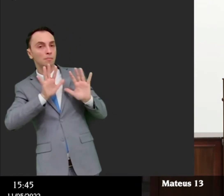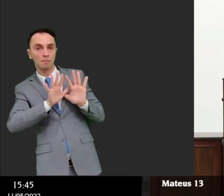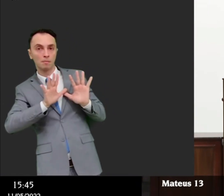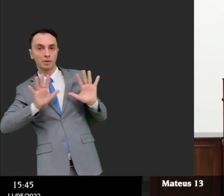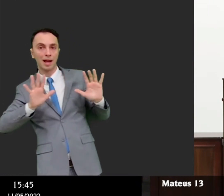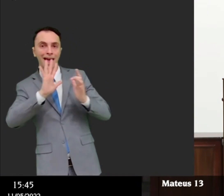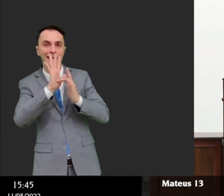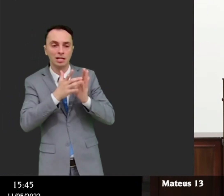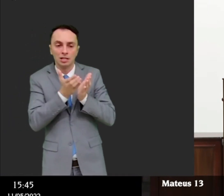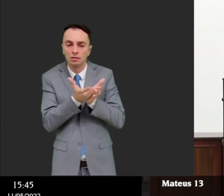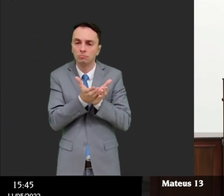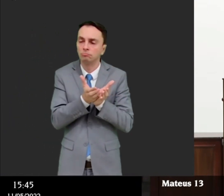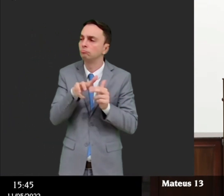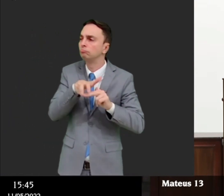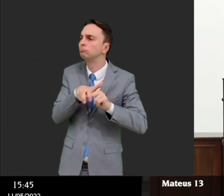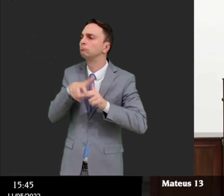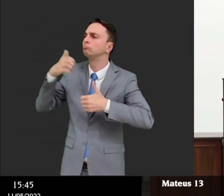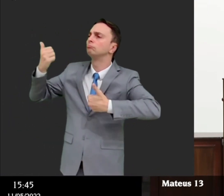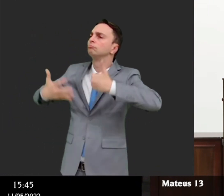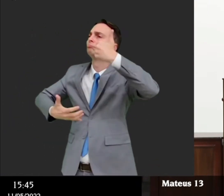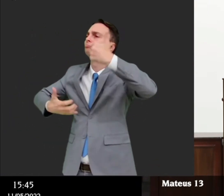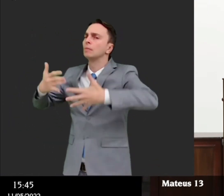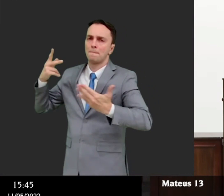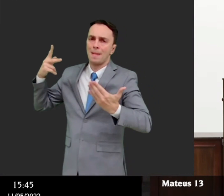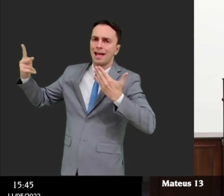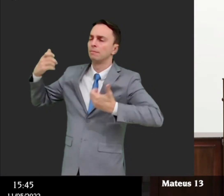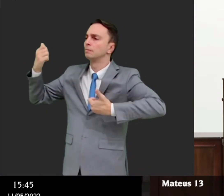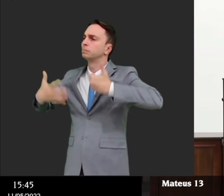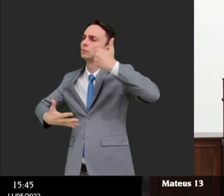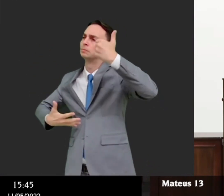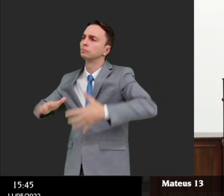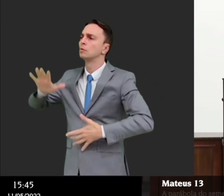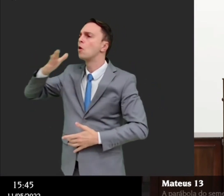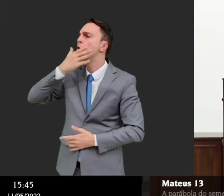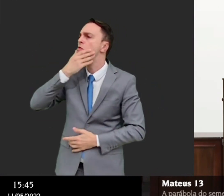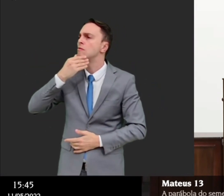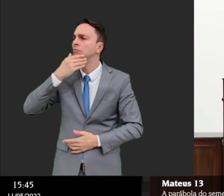coisas, por parábola, dizendo: eis que o